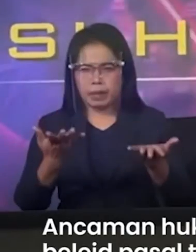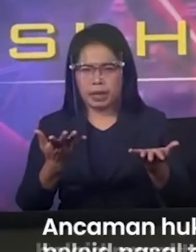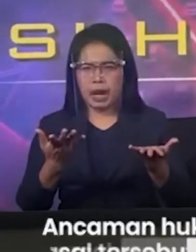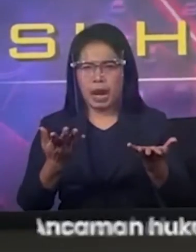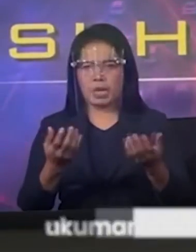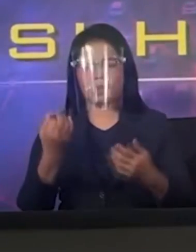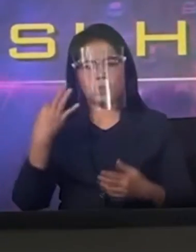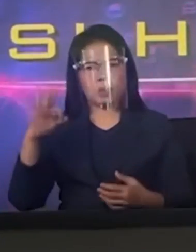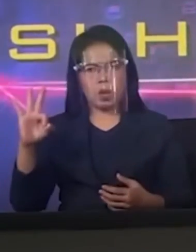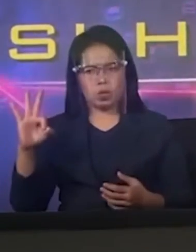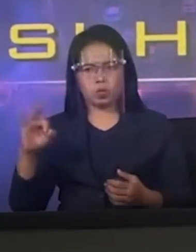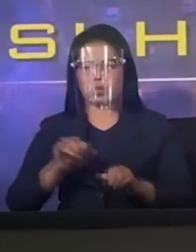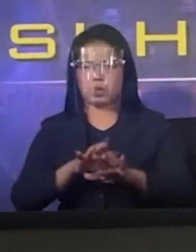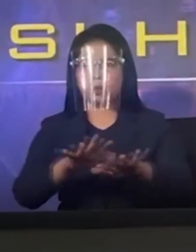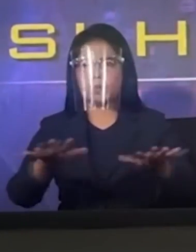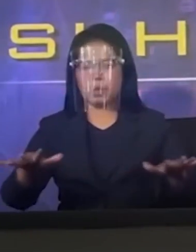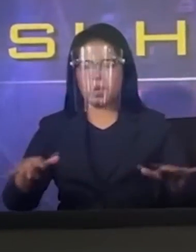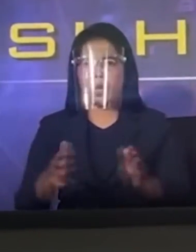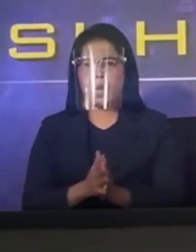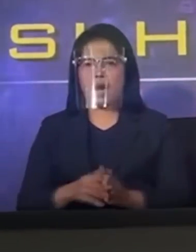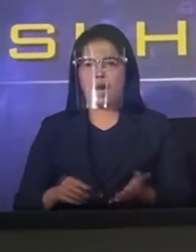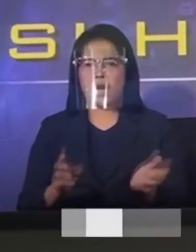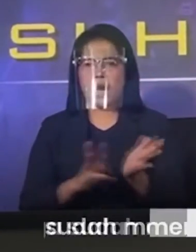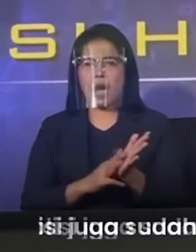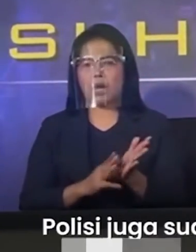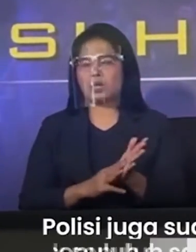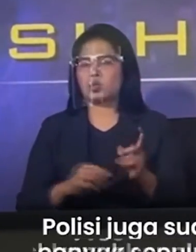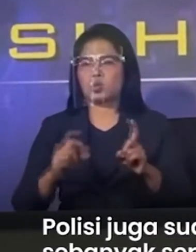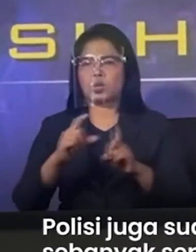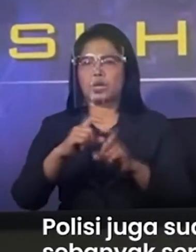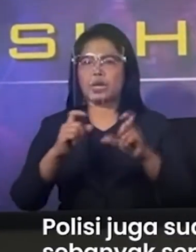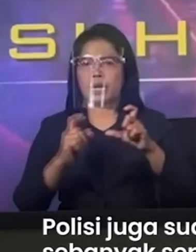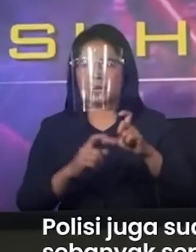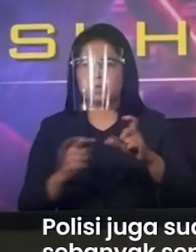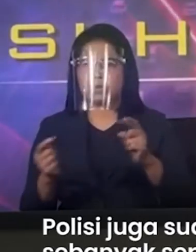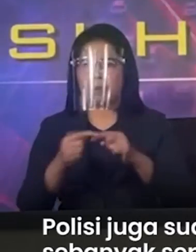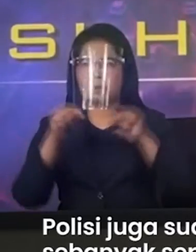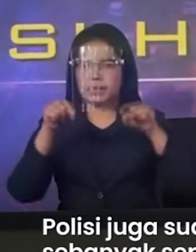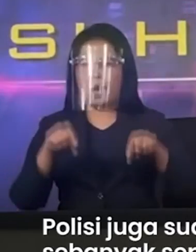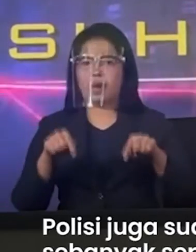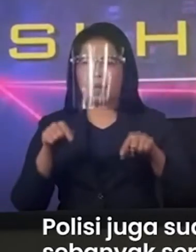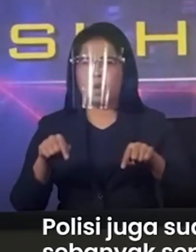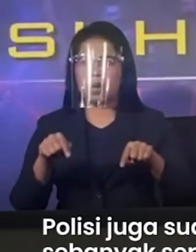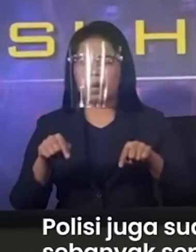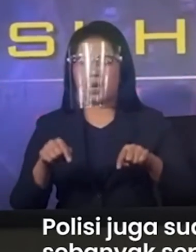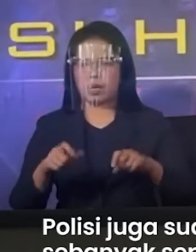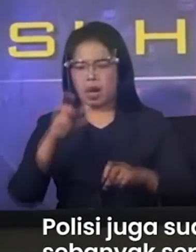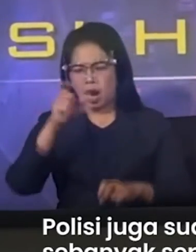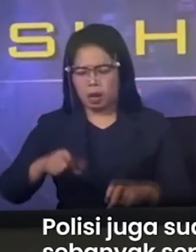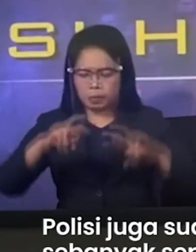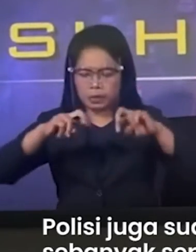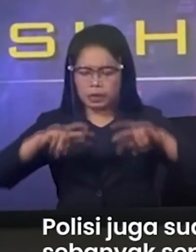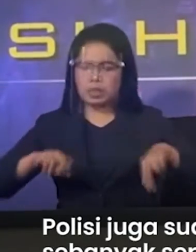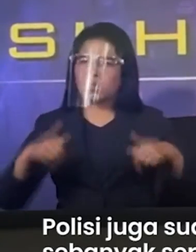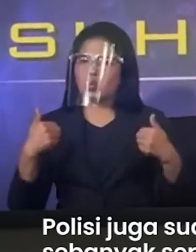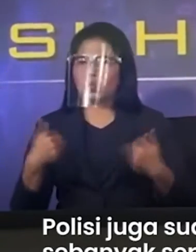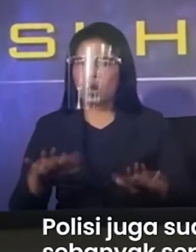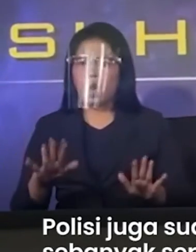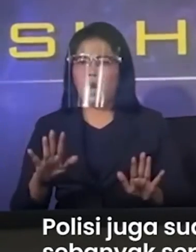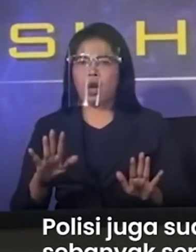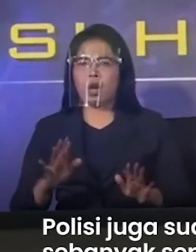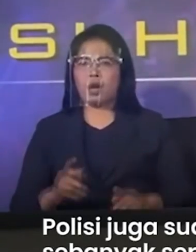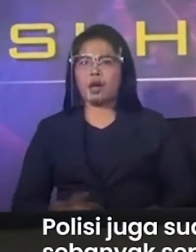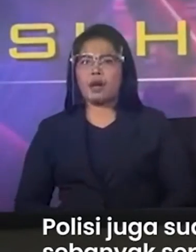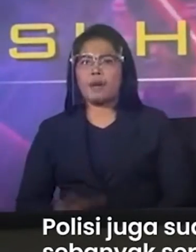terkait perkembangan kasus DS Sampai dengan saat ini penyidik sudah ia